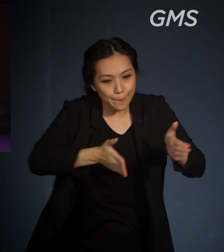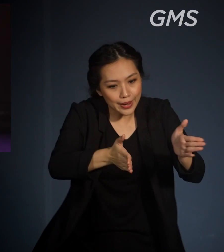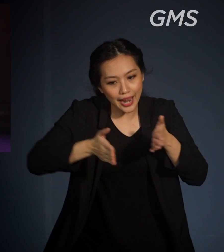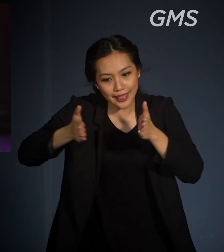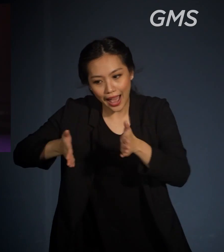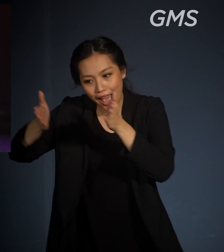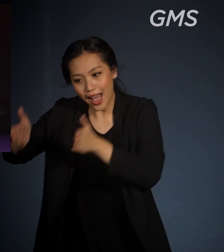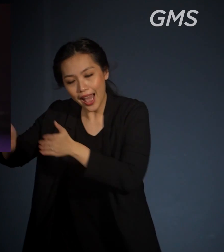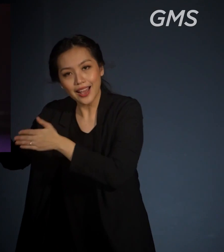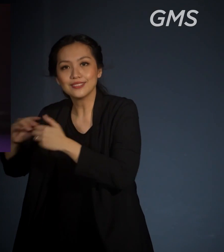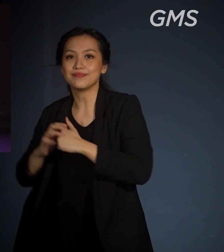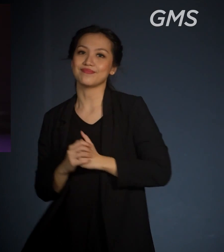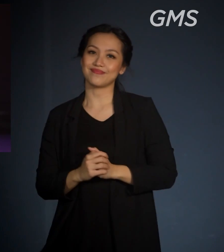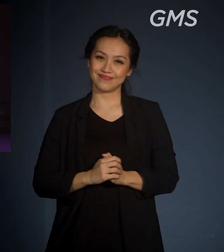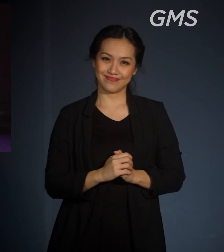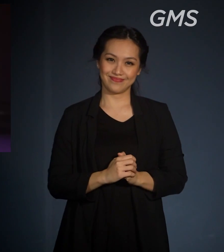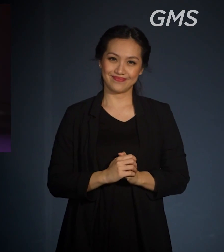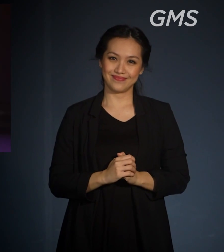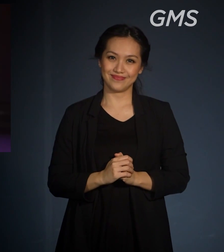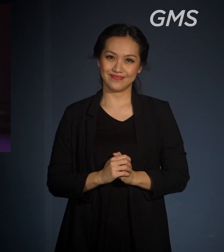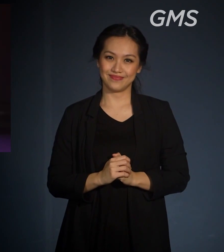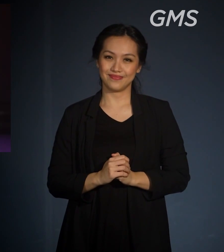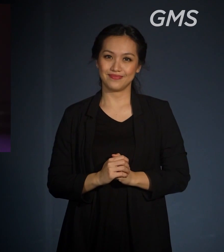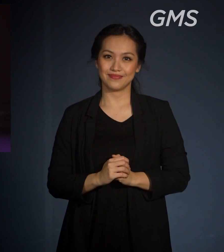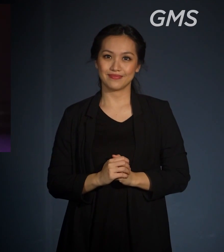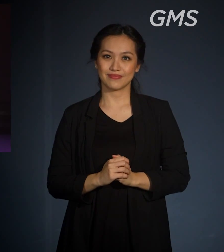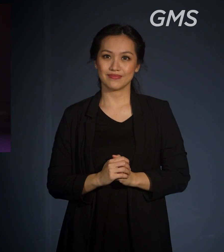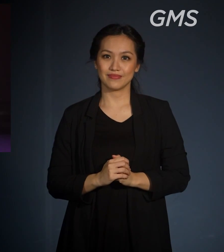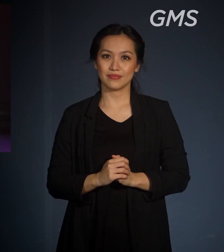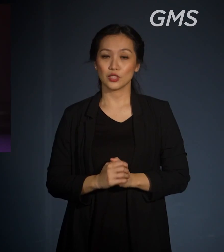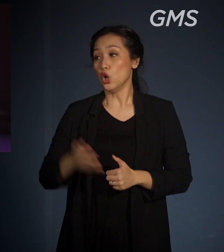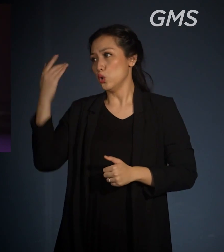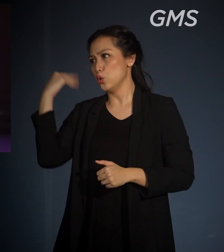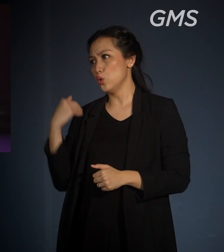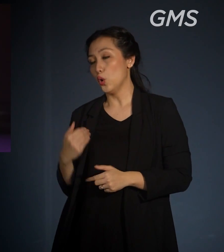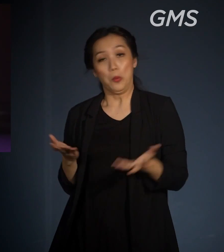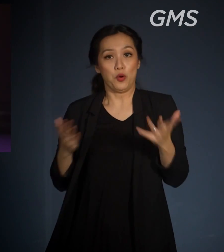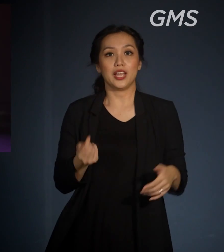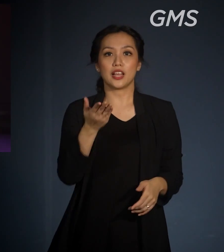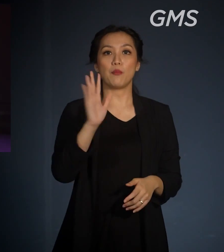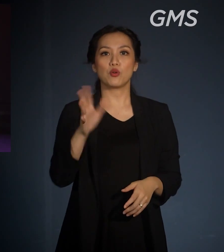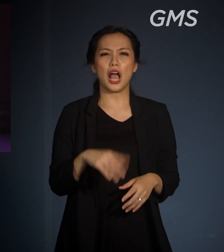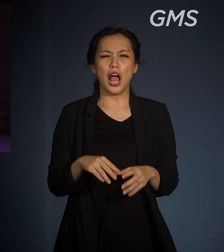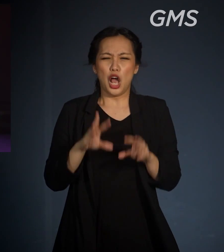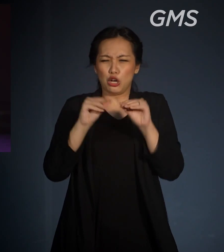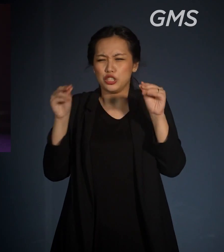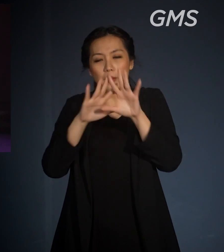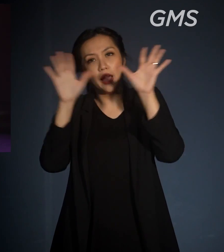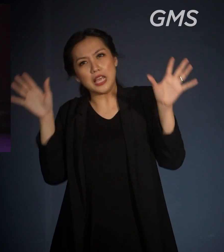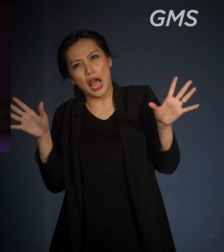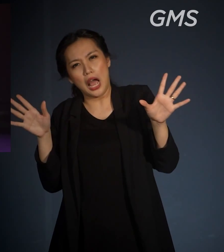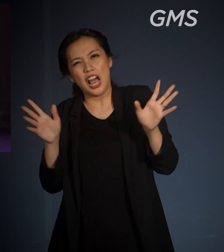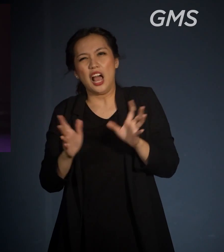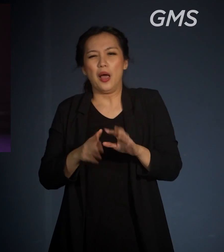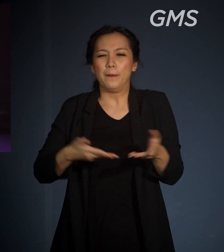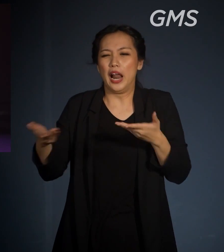Sehingga dulu, saudara, Anda nggak seberapa sibuk, tapi nggak ada pelayanan.